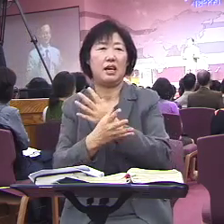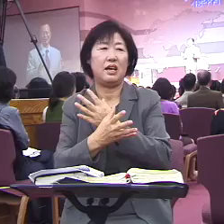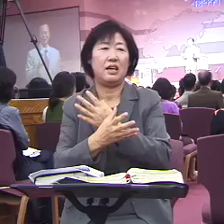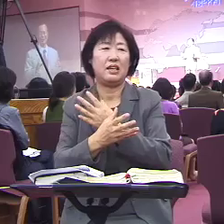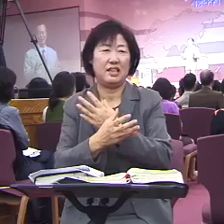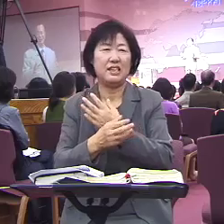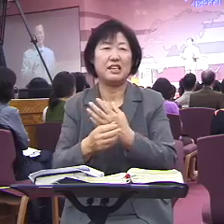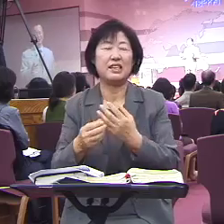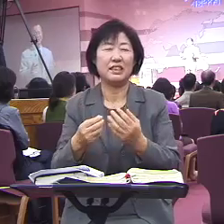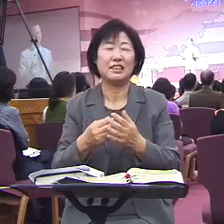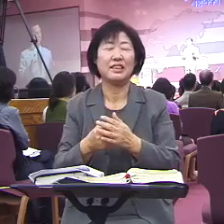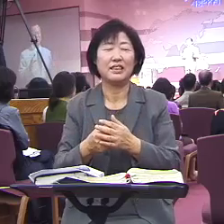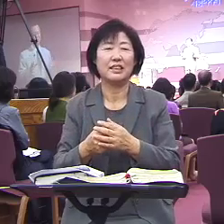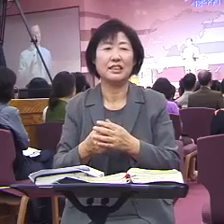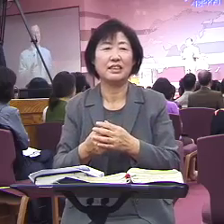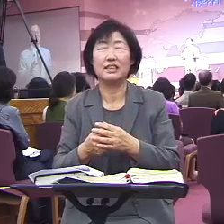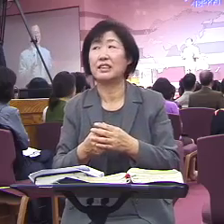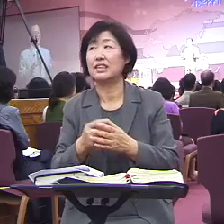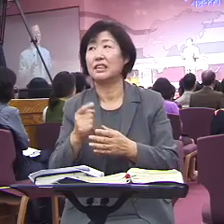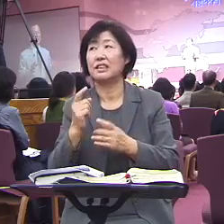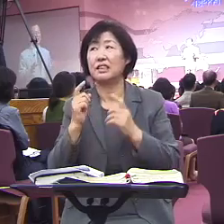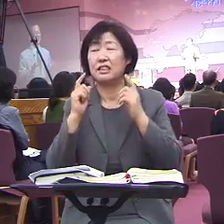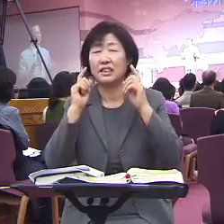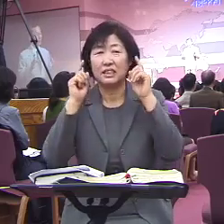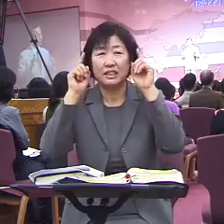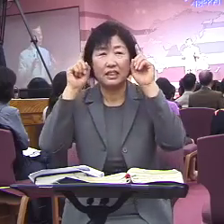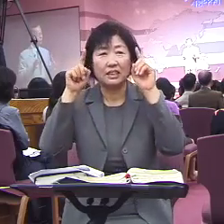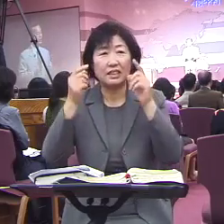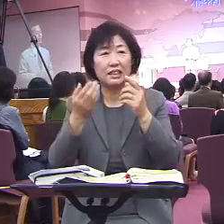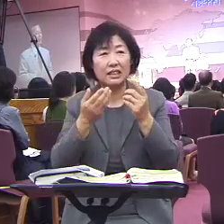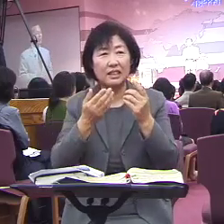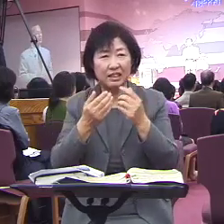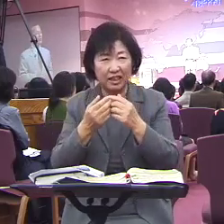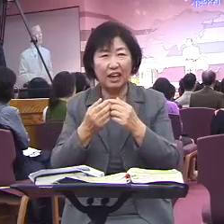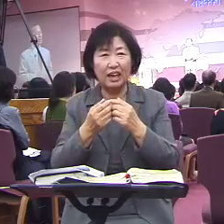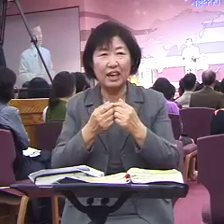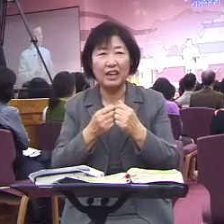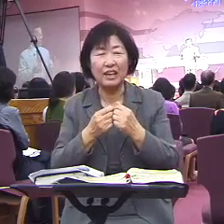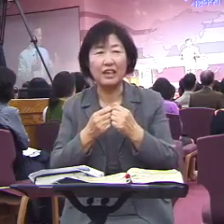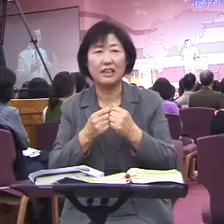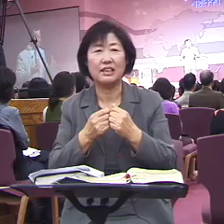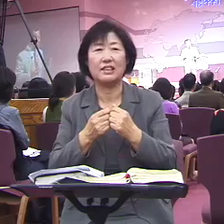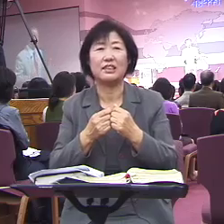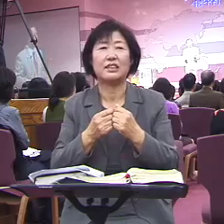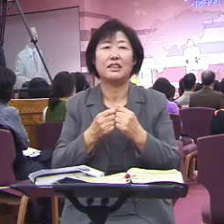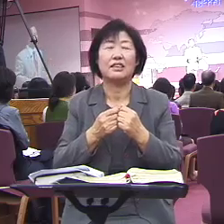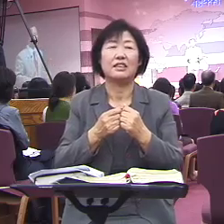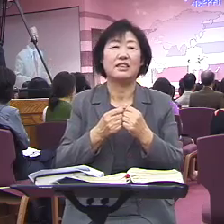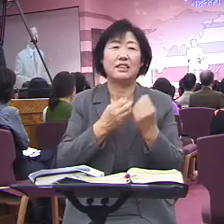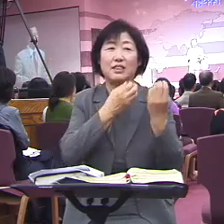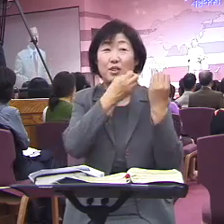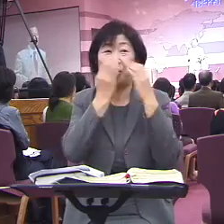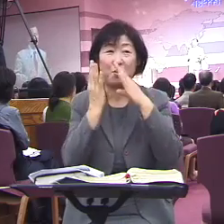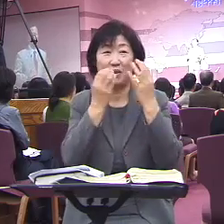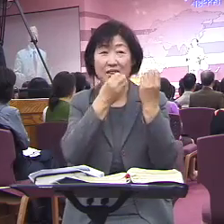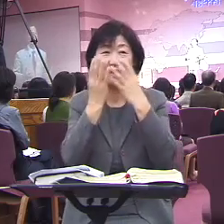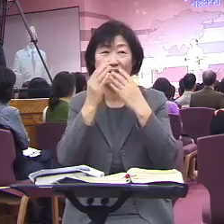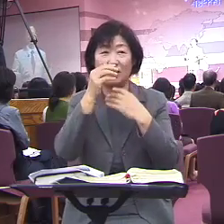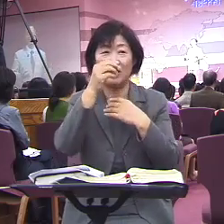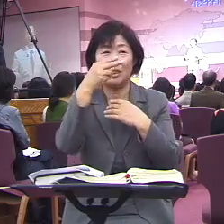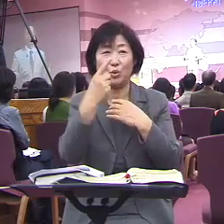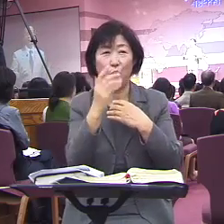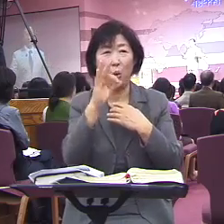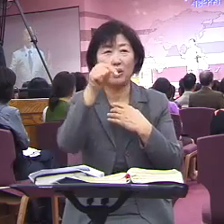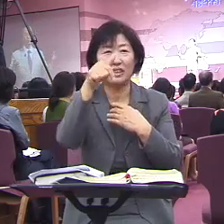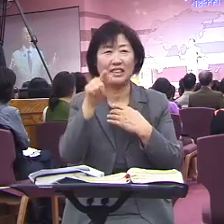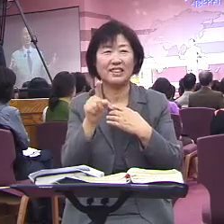것을 우리는 믿는다. 이러한 목자를 만나게 되는 것이 우리의 축복이라고 하면서 그 말은 잘 받게